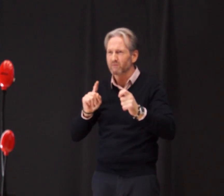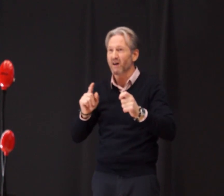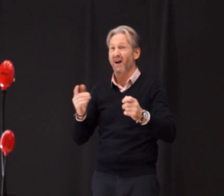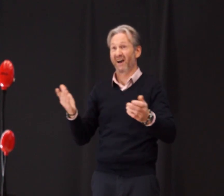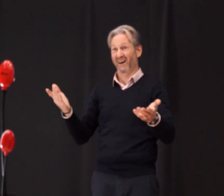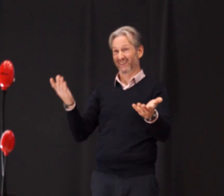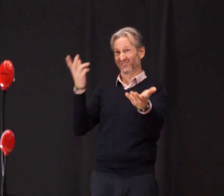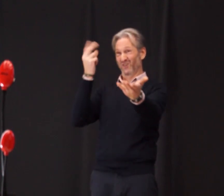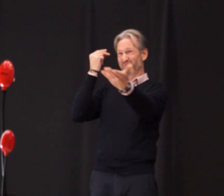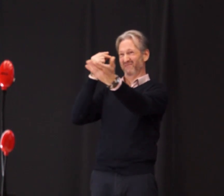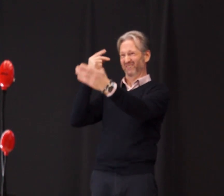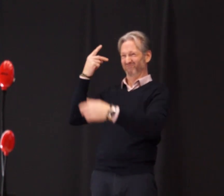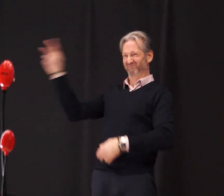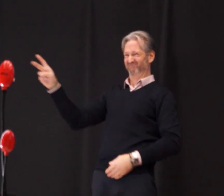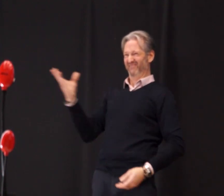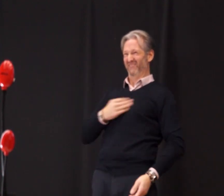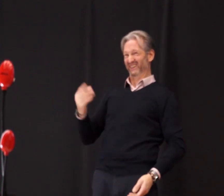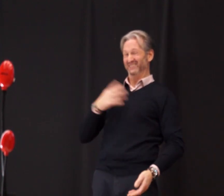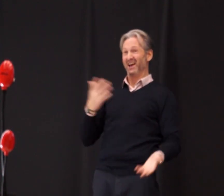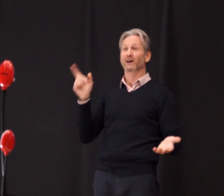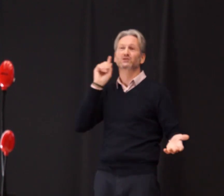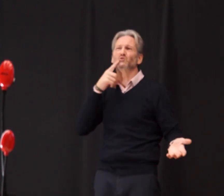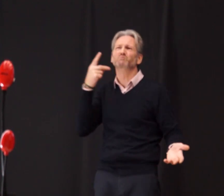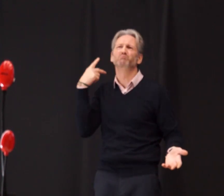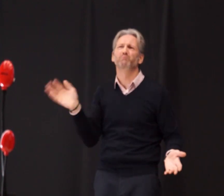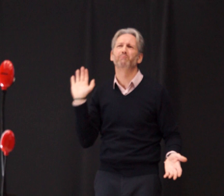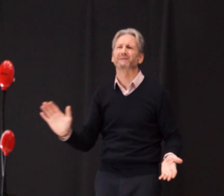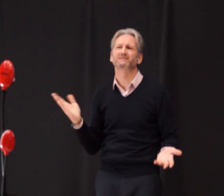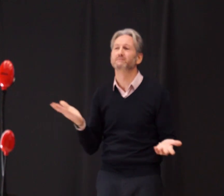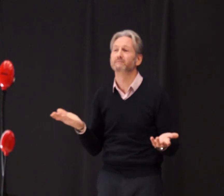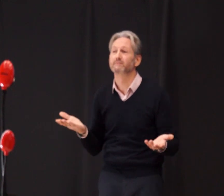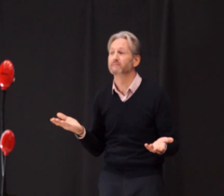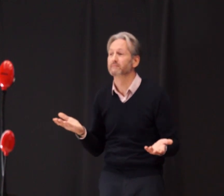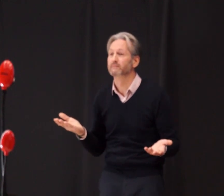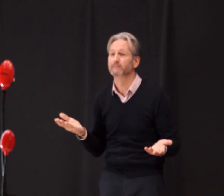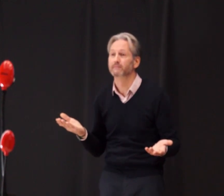dire en français si vite. Mais comment vous dire en des